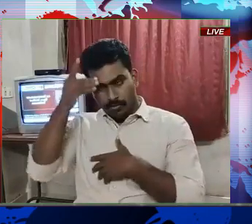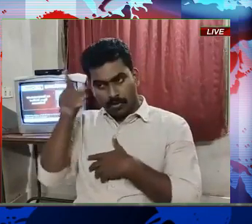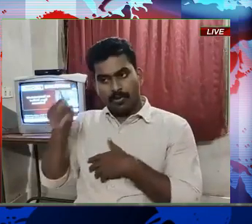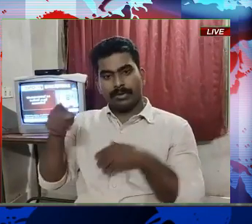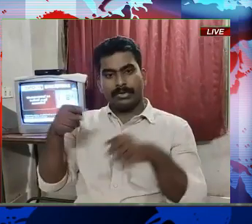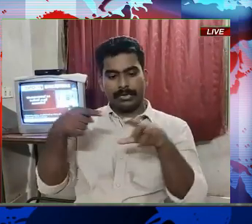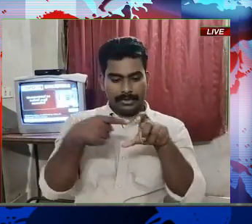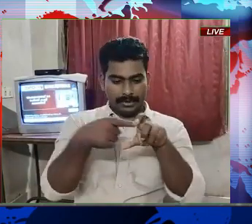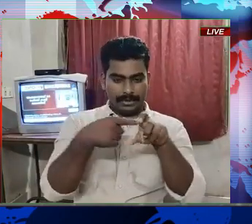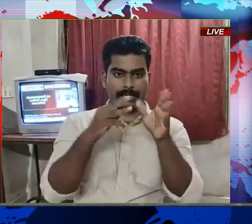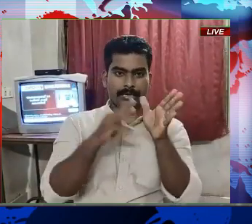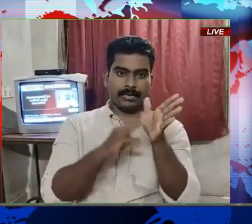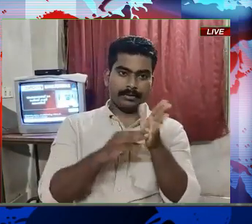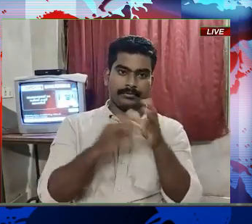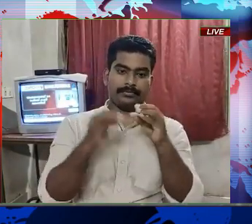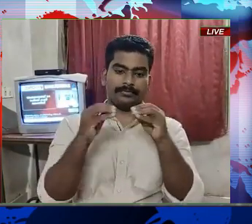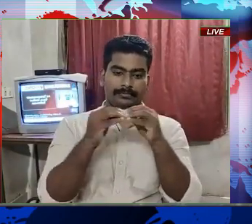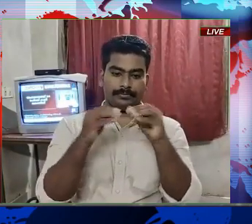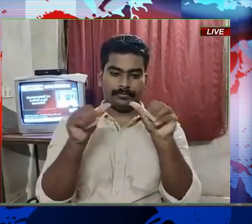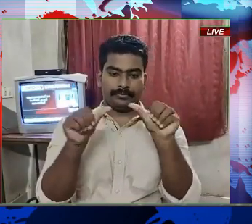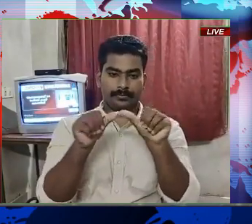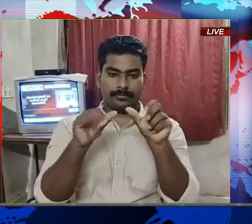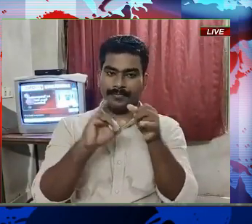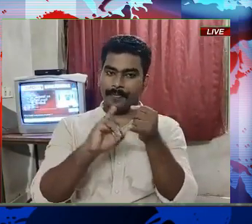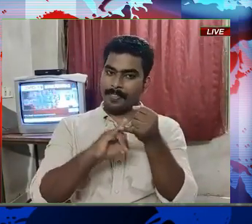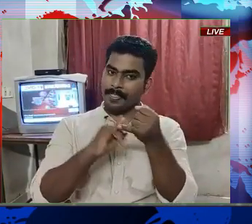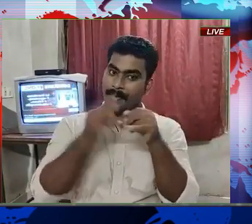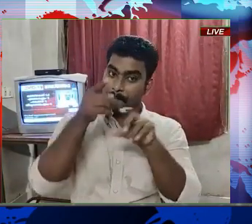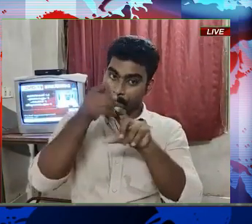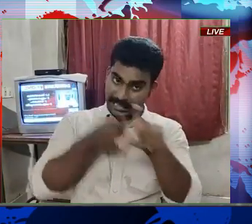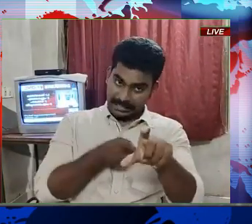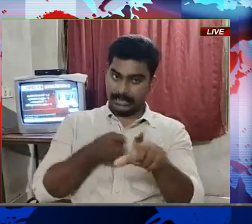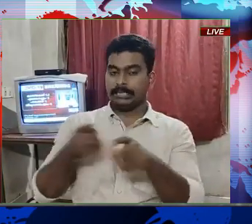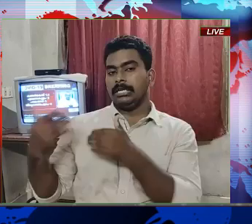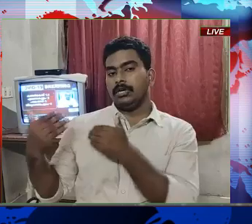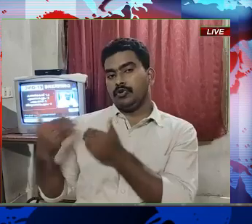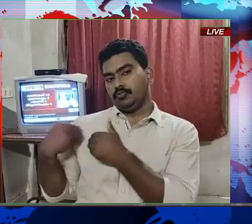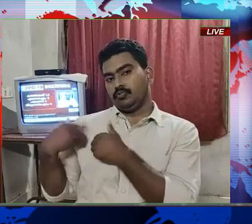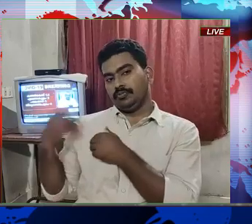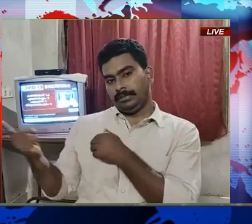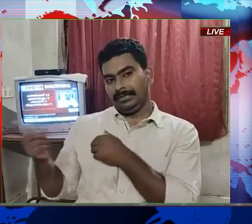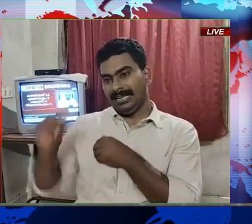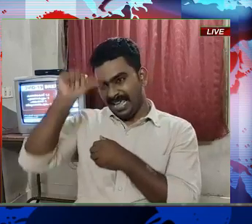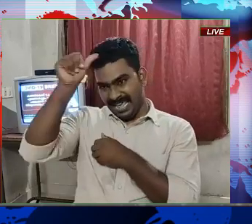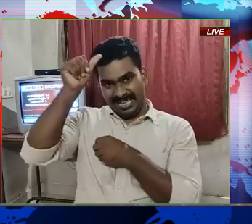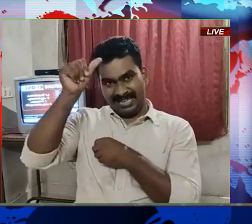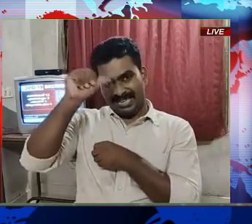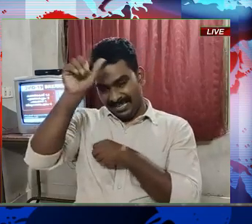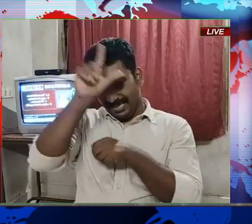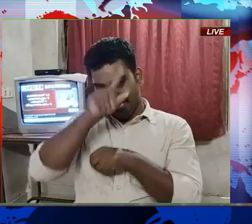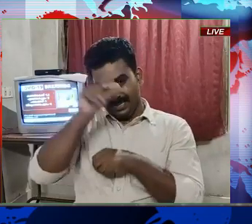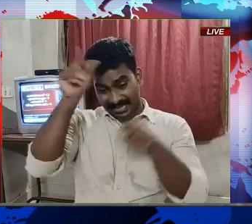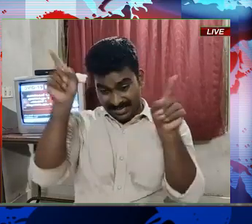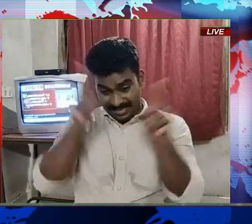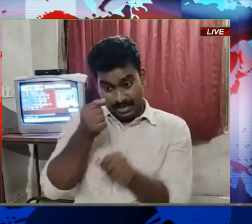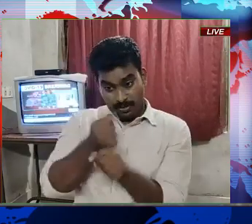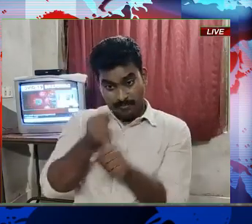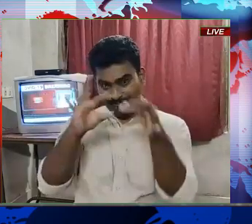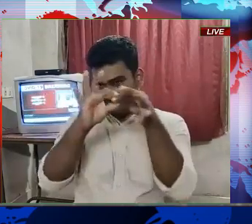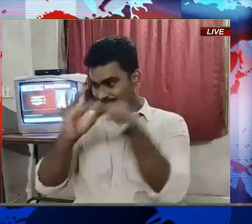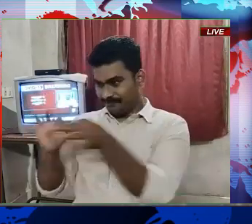കുടുംബമായി താമസിക്കുന്ന കുടുംബങ്ങളുണ്ട്. അല്ലാതെ കൂട്ടായി